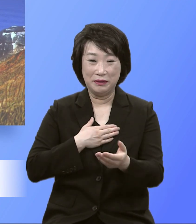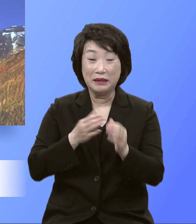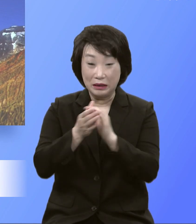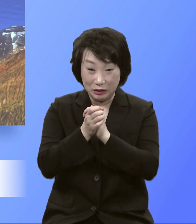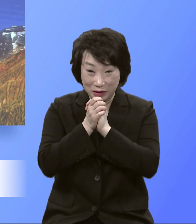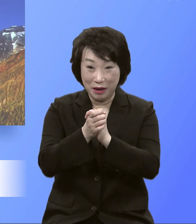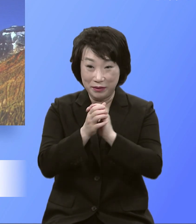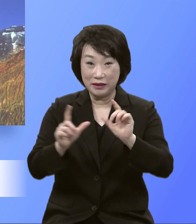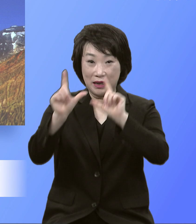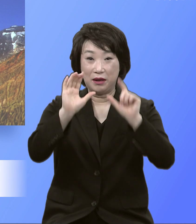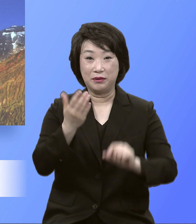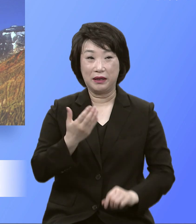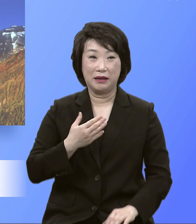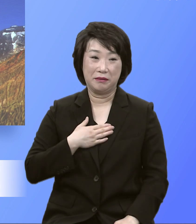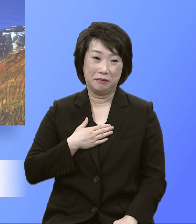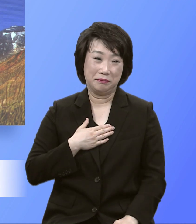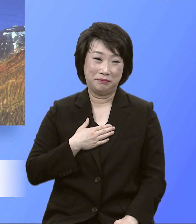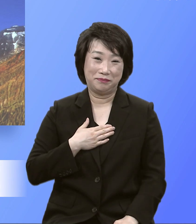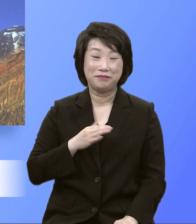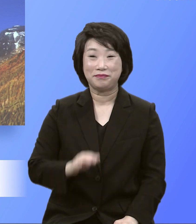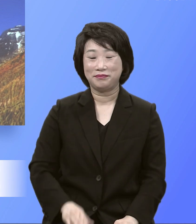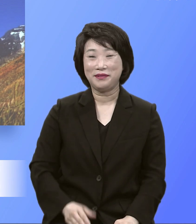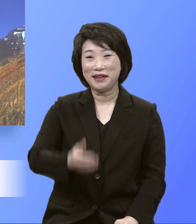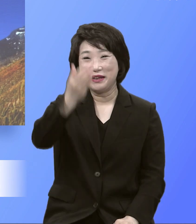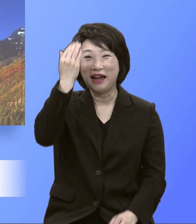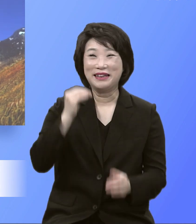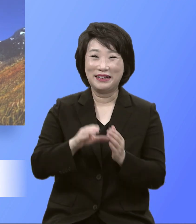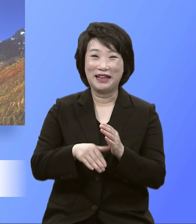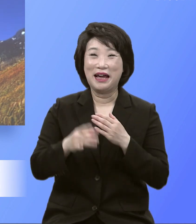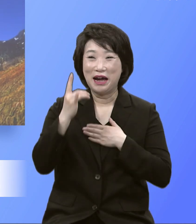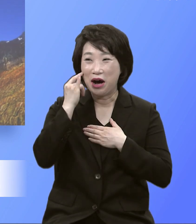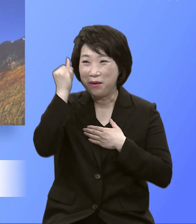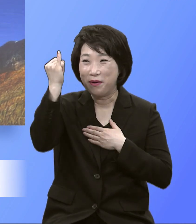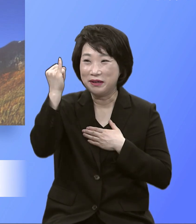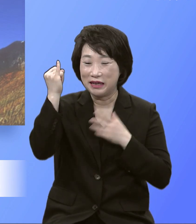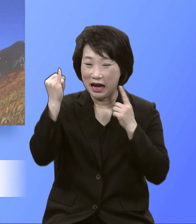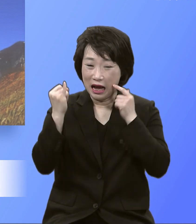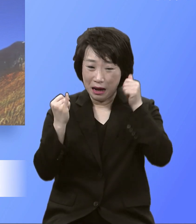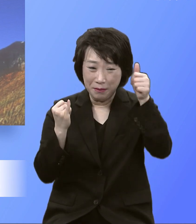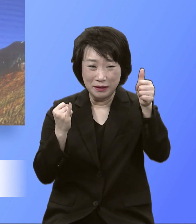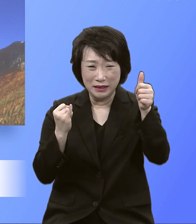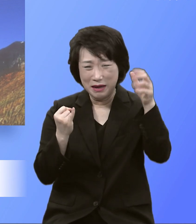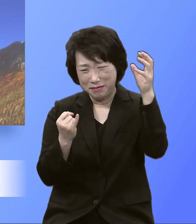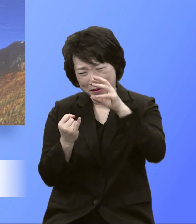얼마나 기도하고 살아야. 우리 어머니가 우리 아버지로부터